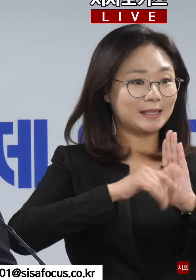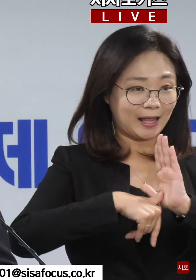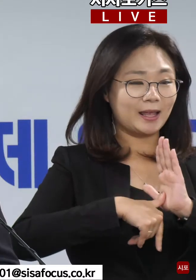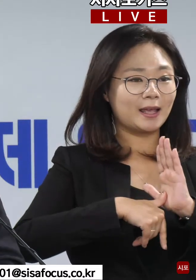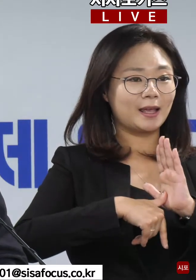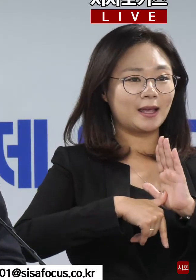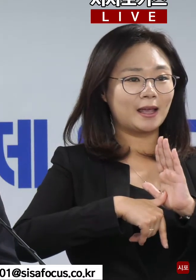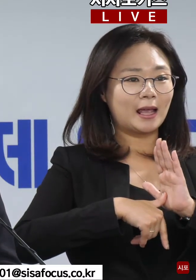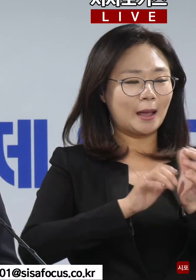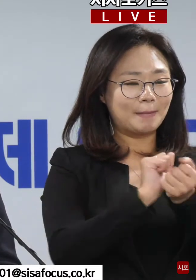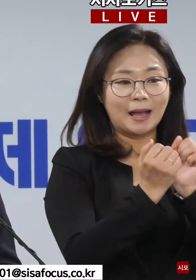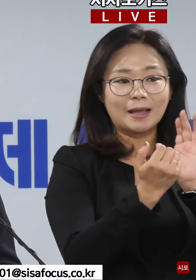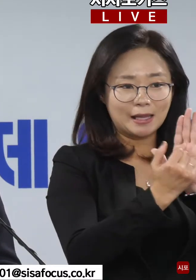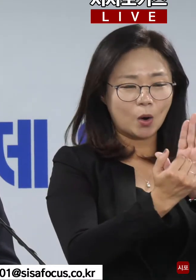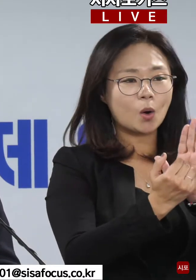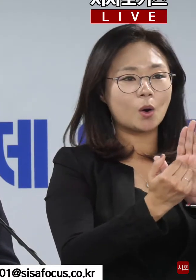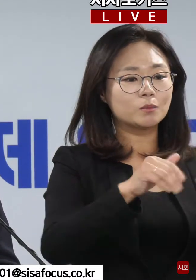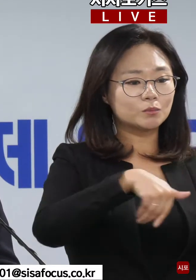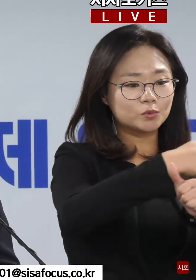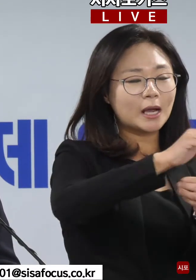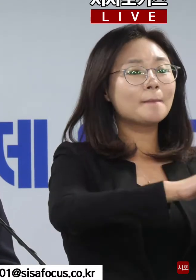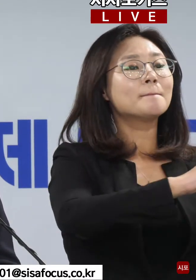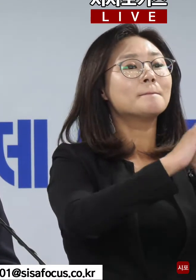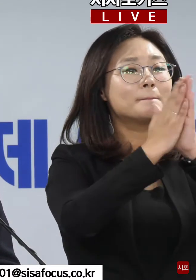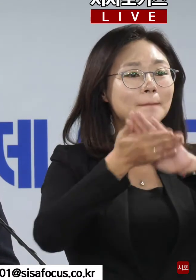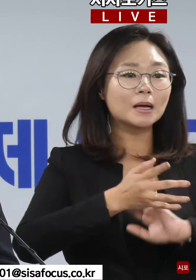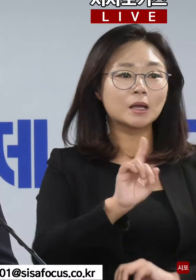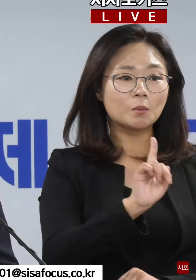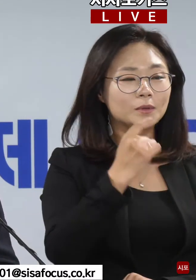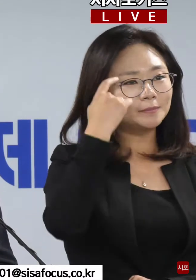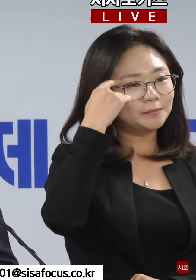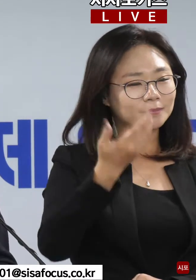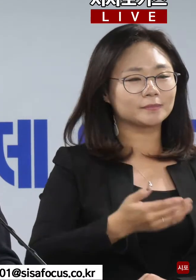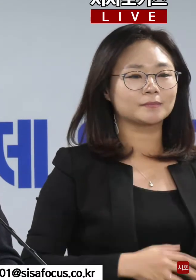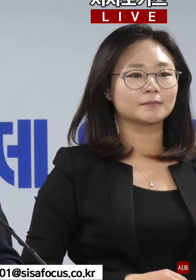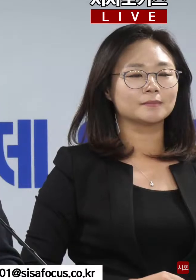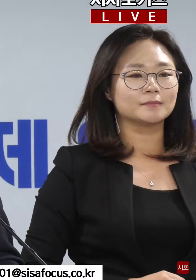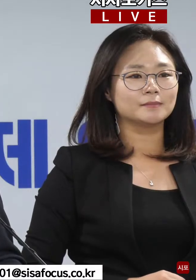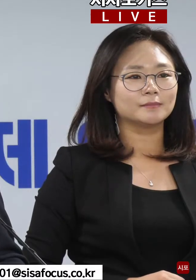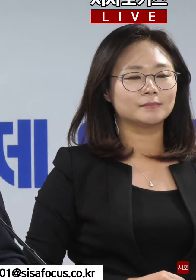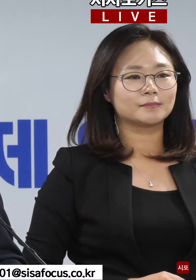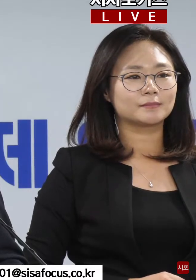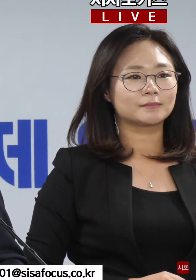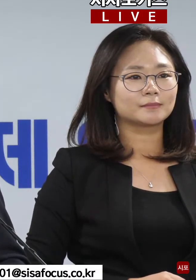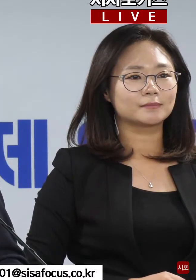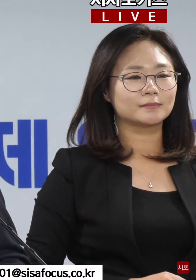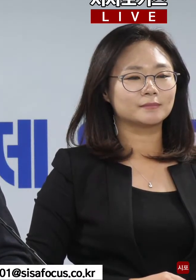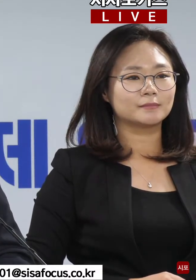들어선다면 방역 대책에 대해서 어떤 구상을 가지고 계신지 궁금합니다.